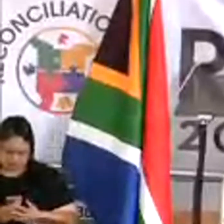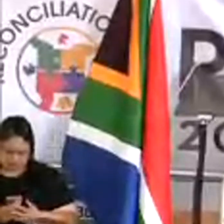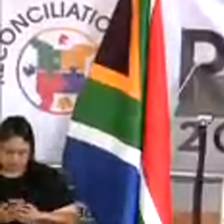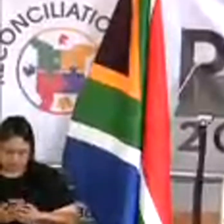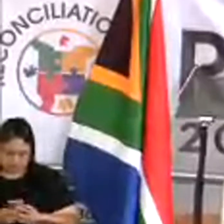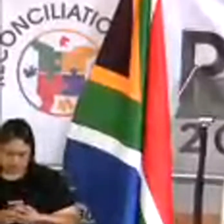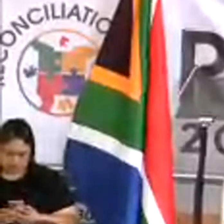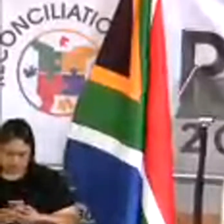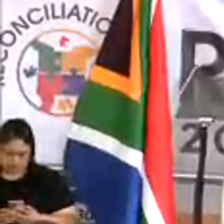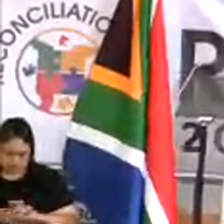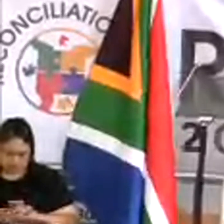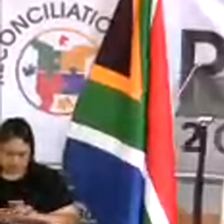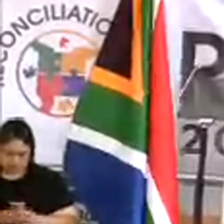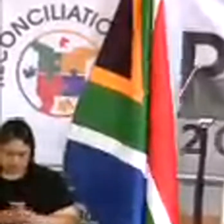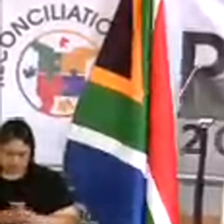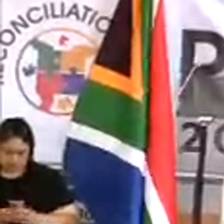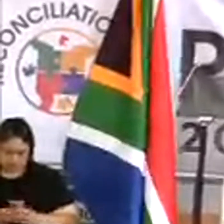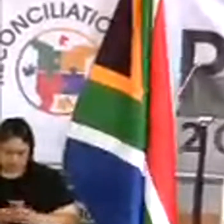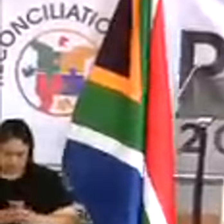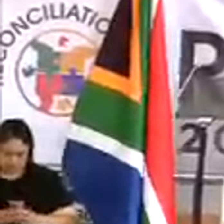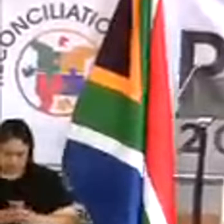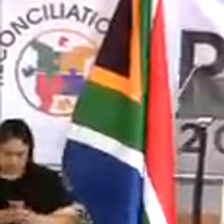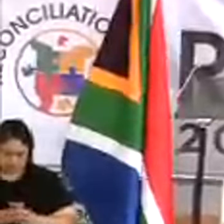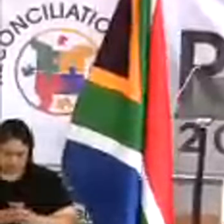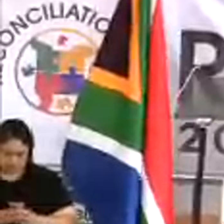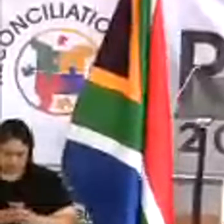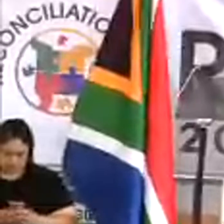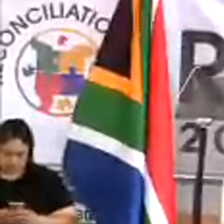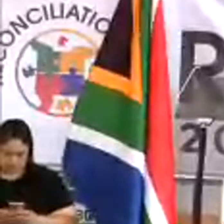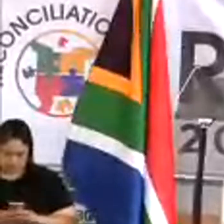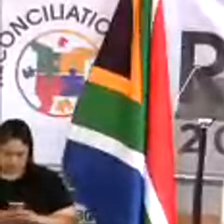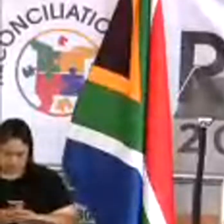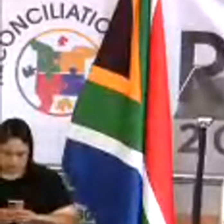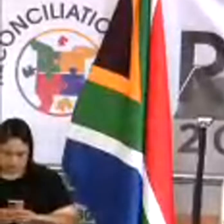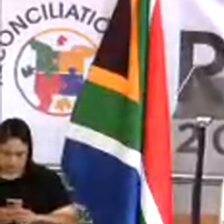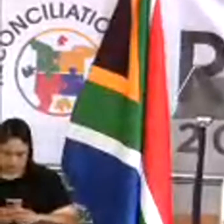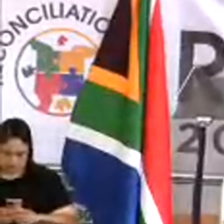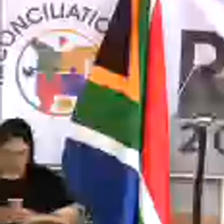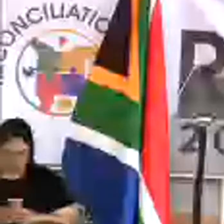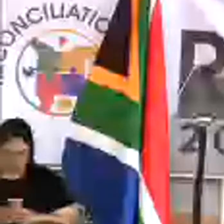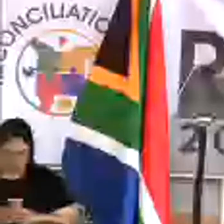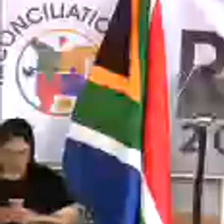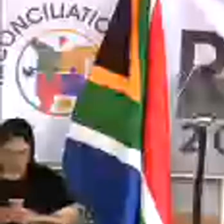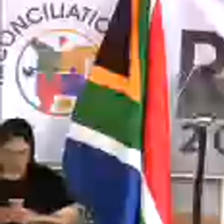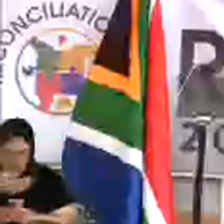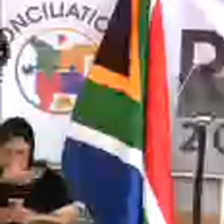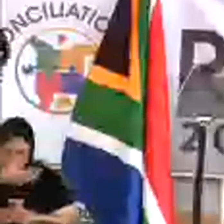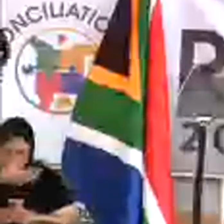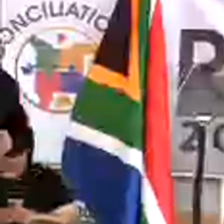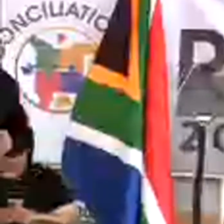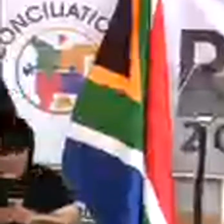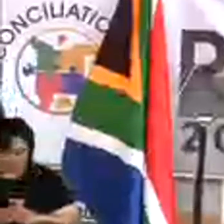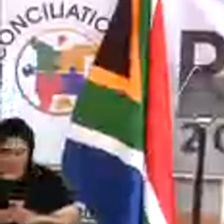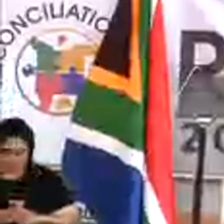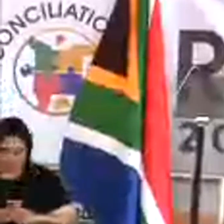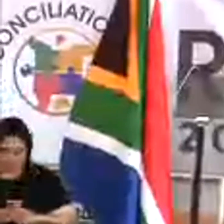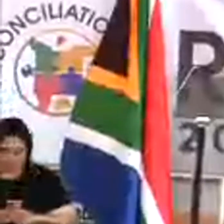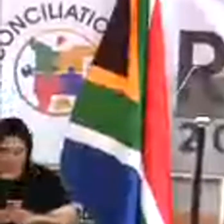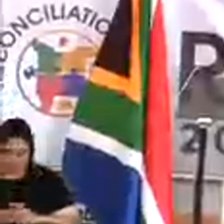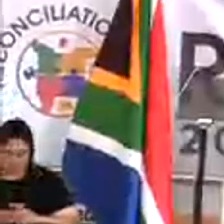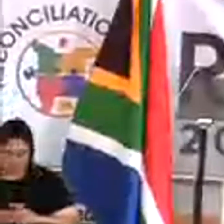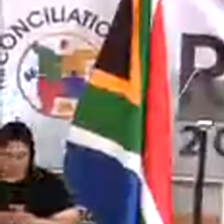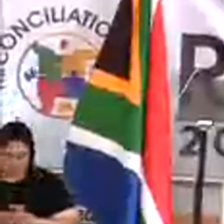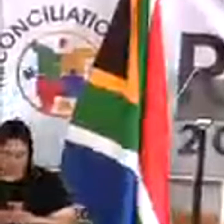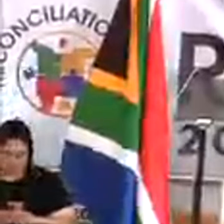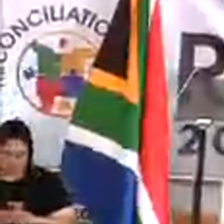President, thank you very much for that powerful message. The people of Vredendal, they have